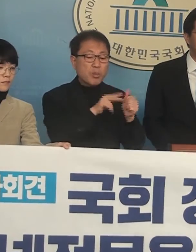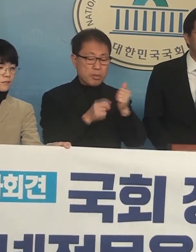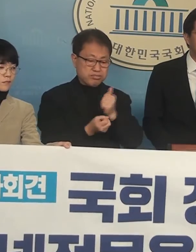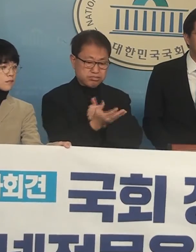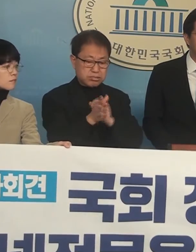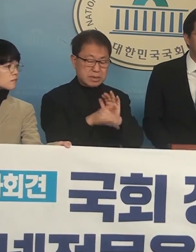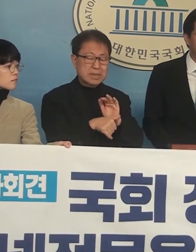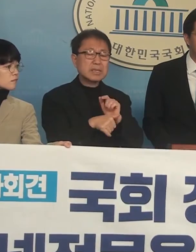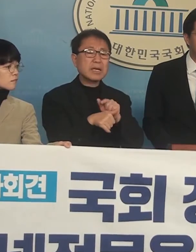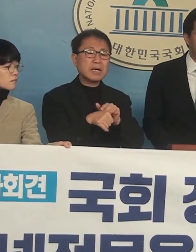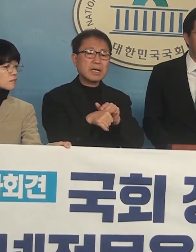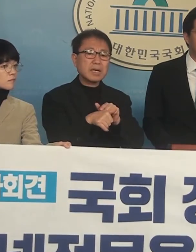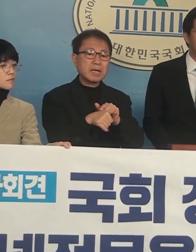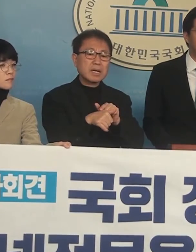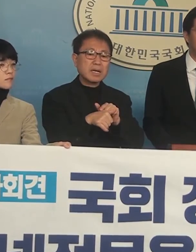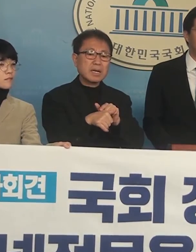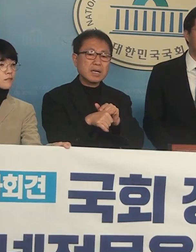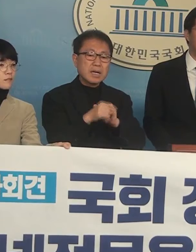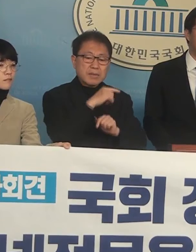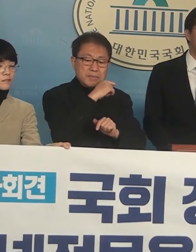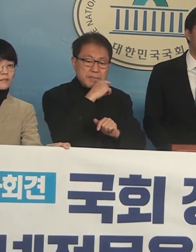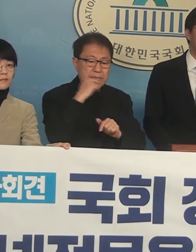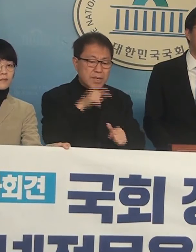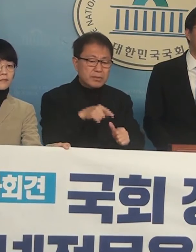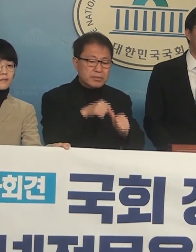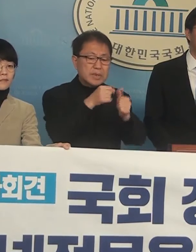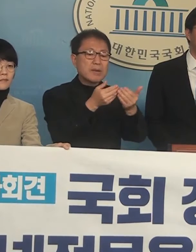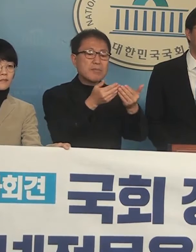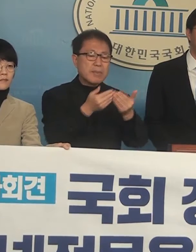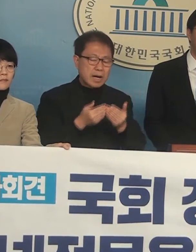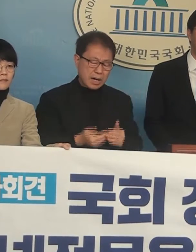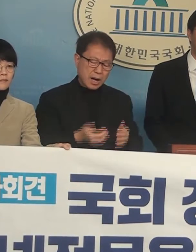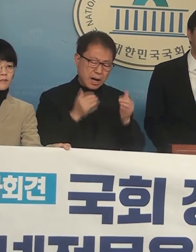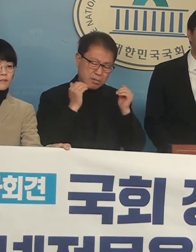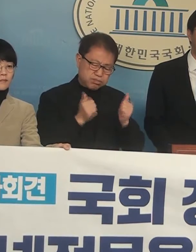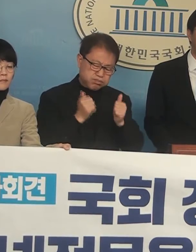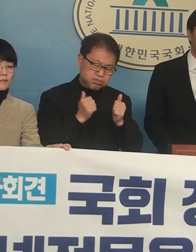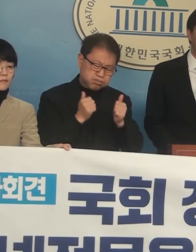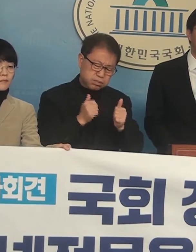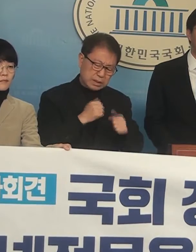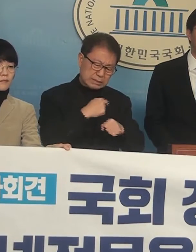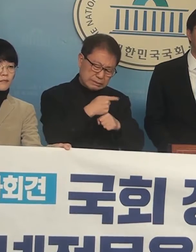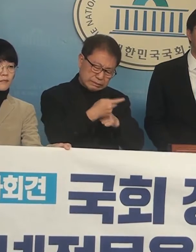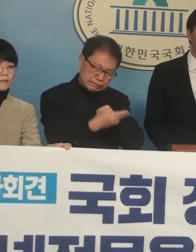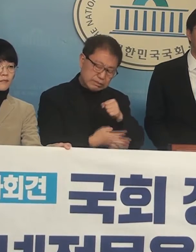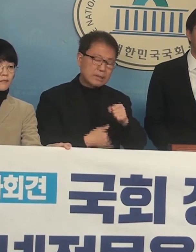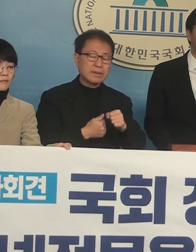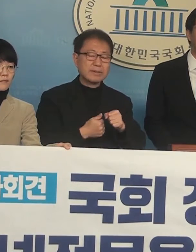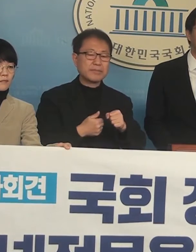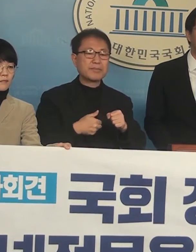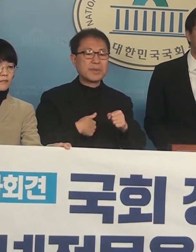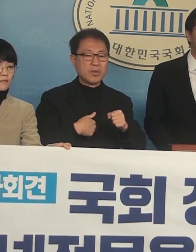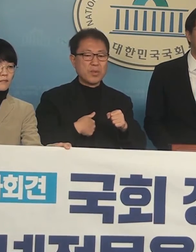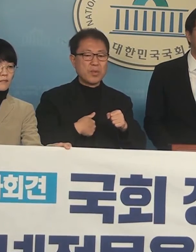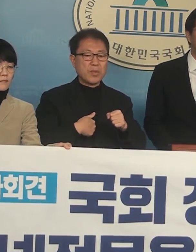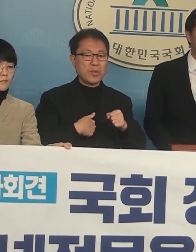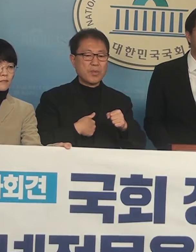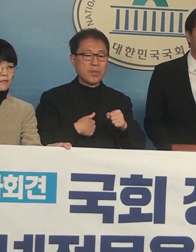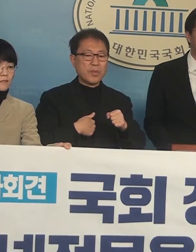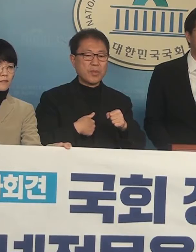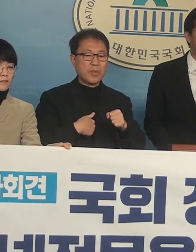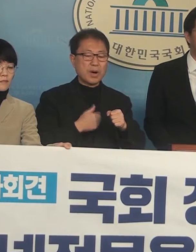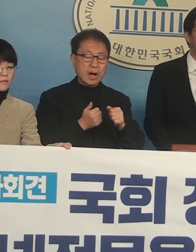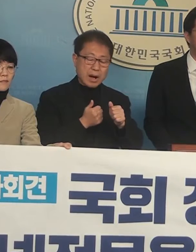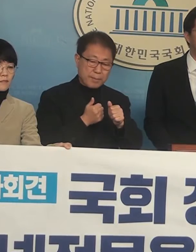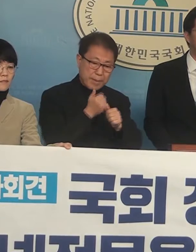주체들은 그것을 구제받기까지 너무나 오랜 시간을 소송에 수여해야 되고, 그럼에도 불구하고 굉장히 미미한